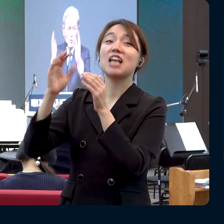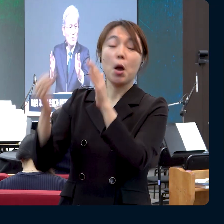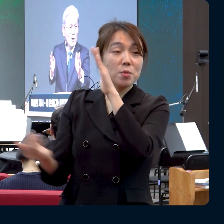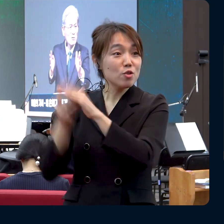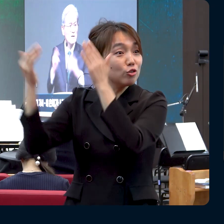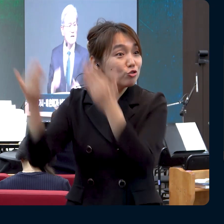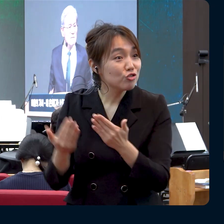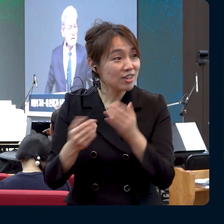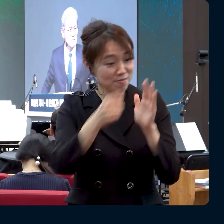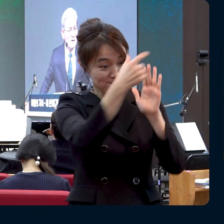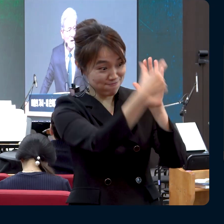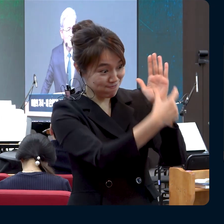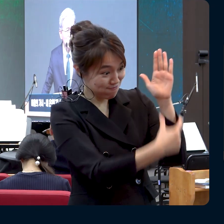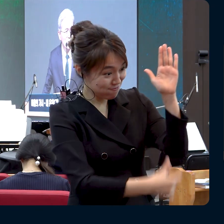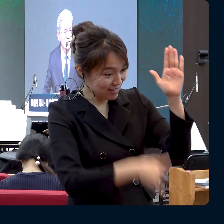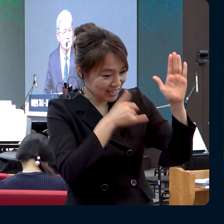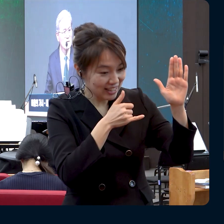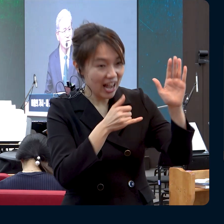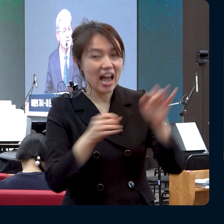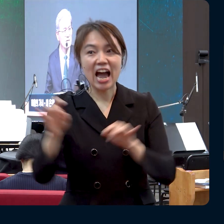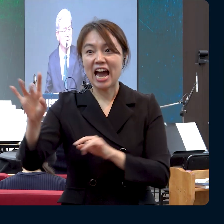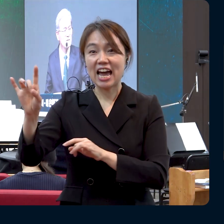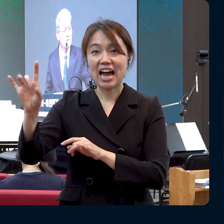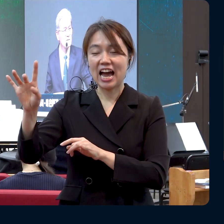딱 한 번 나오는 그 말씀을 택하십니까?